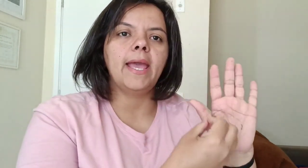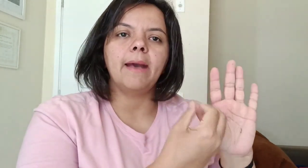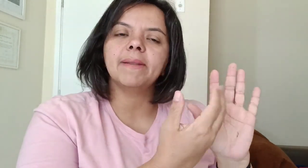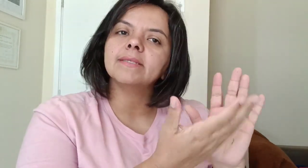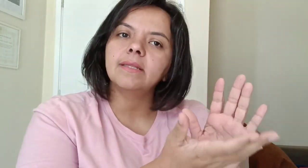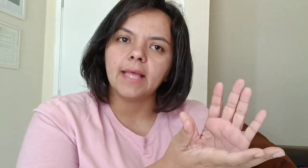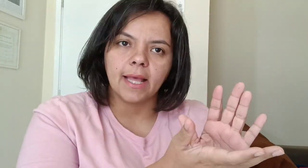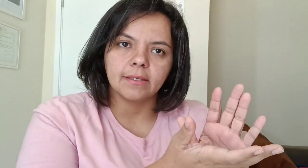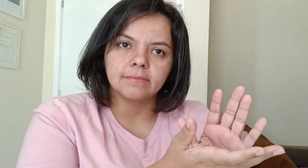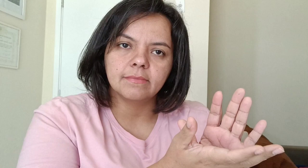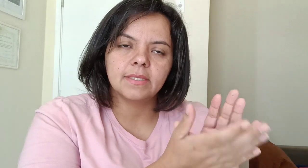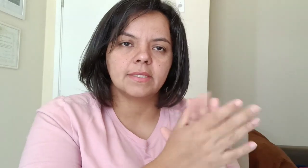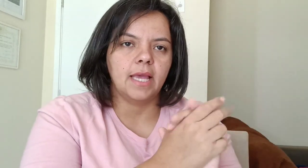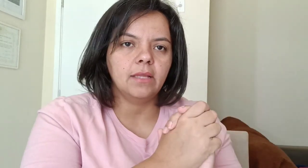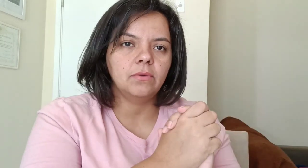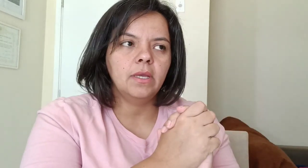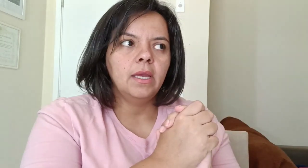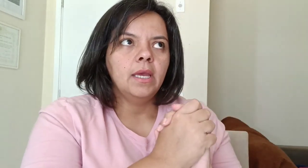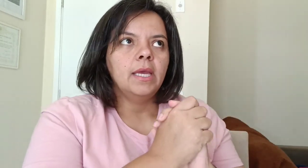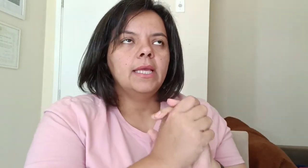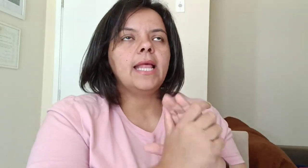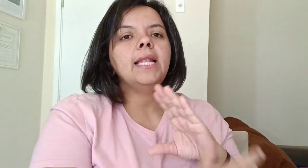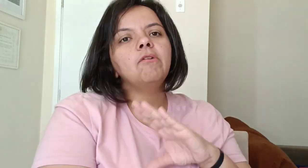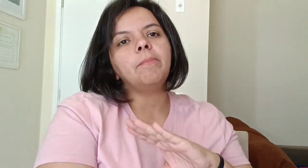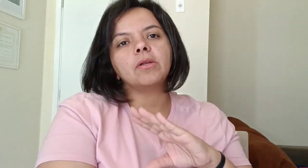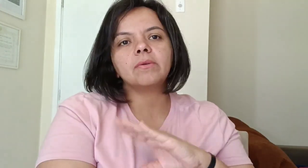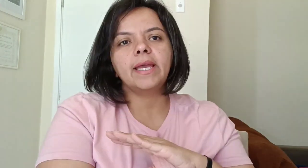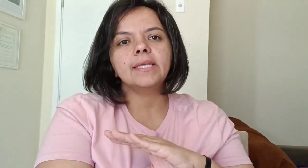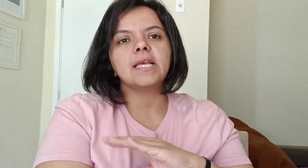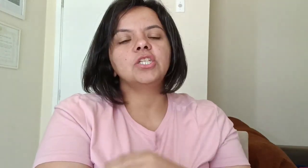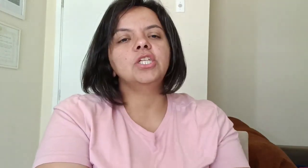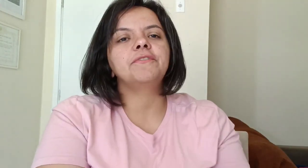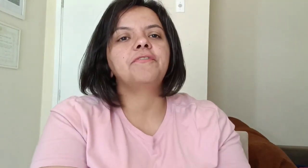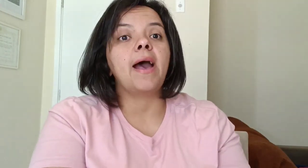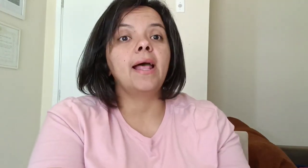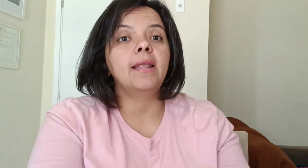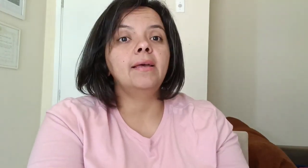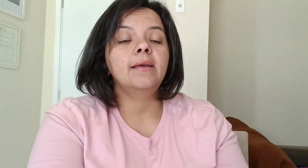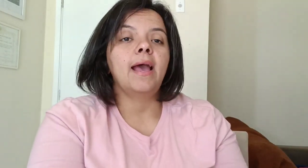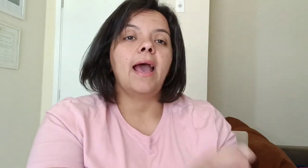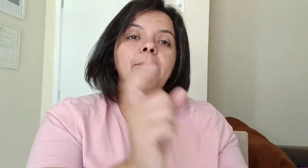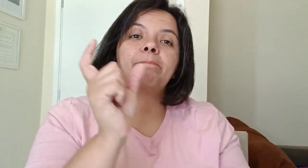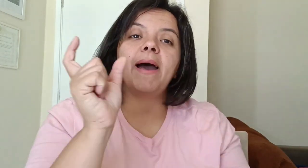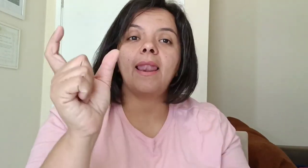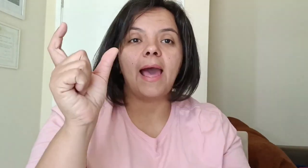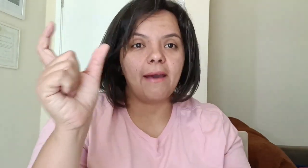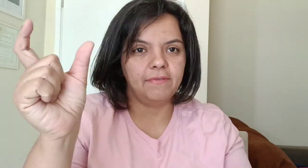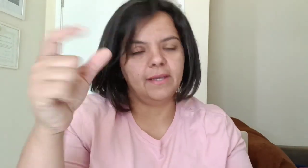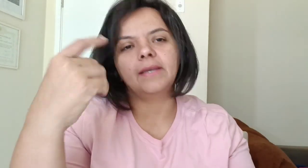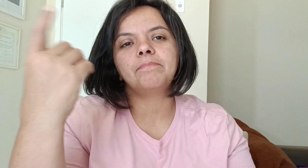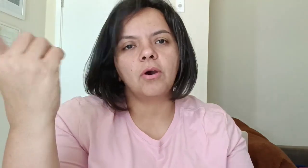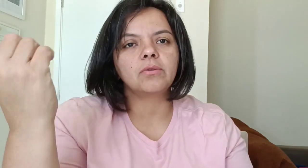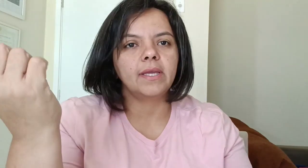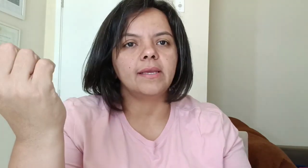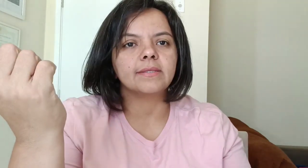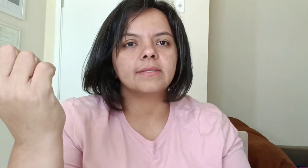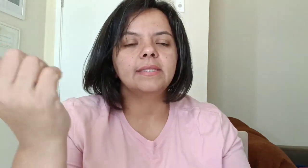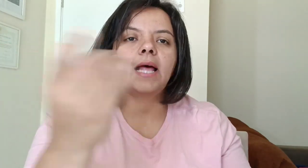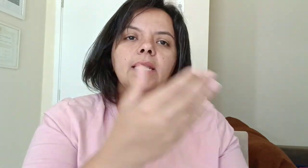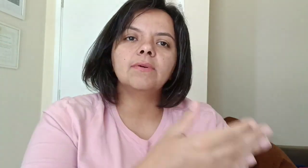é apresentada, certo? Na língua portuguesa, a gente fala a palavra em português. Na língua